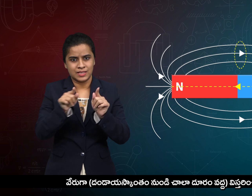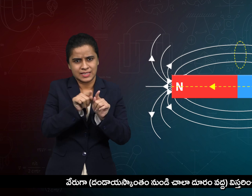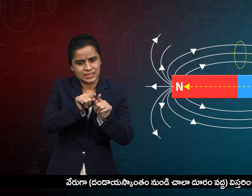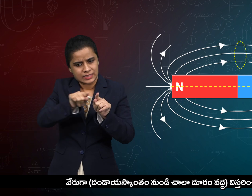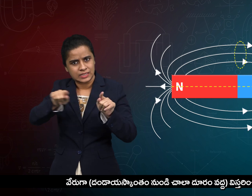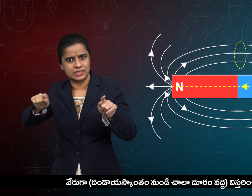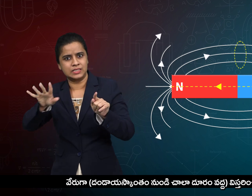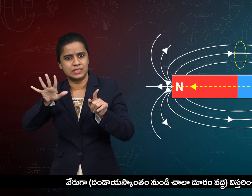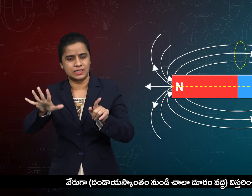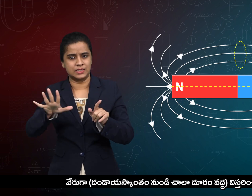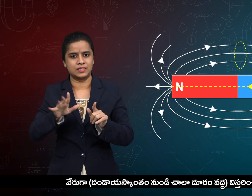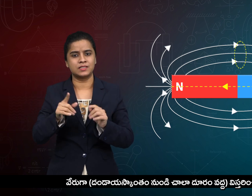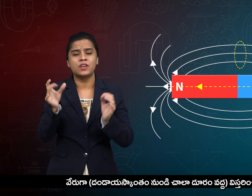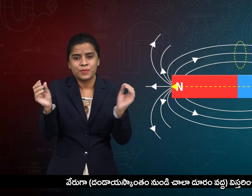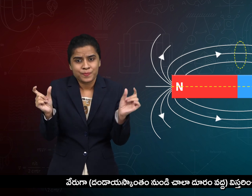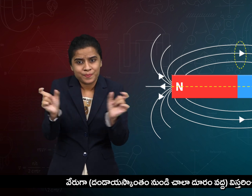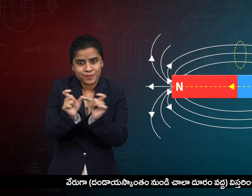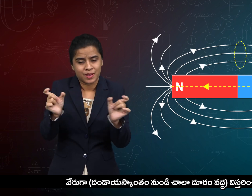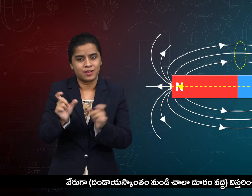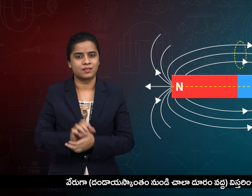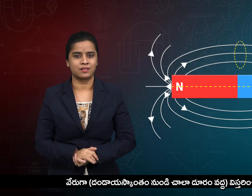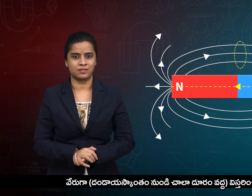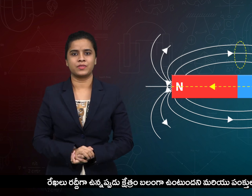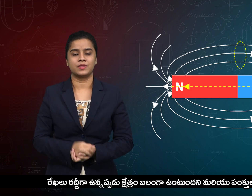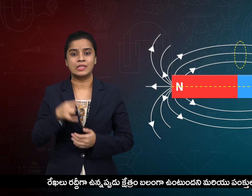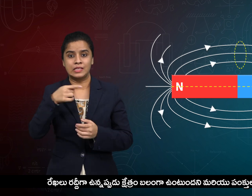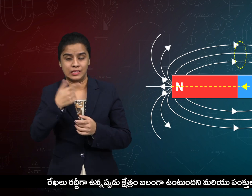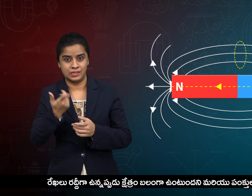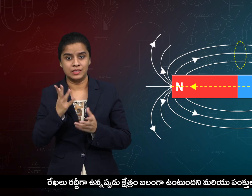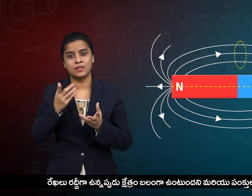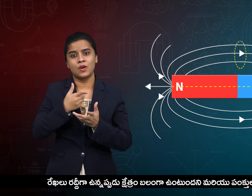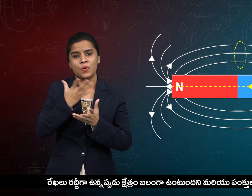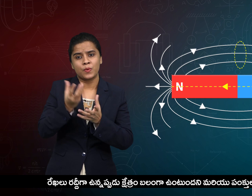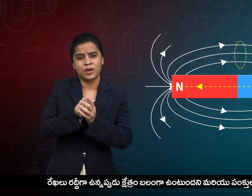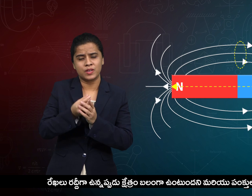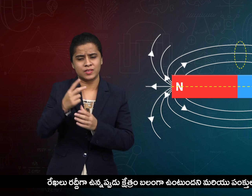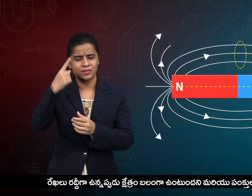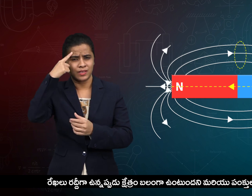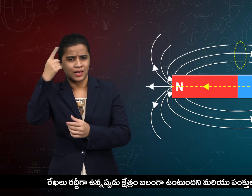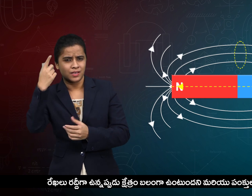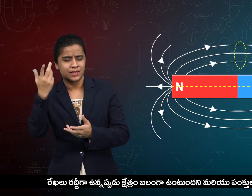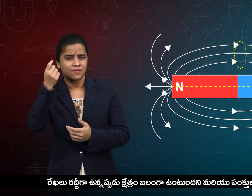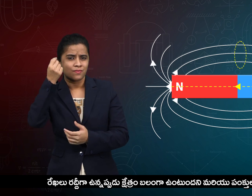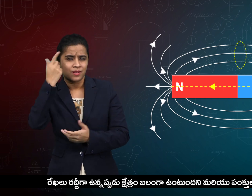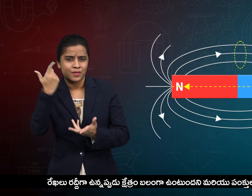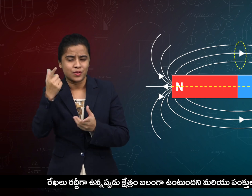చాలా దూరం వద్ద విస్తరించి ఉంటాయి. రేఖలు రద్దీగా ఉన్నప్పుడు క్షేత్రం బలంగా ఉంటుందని